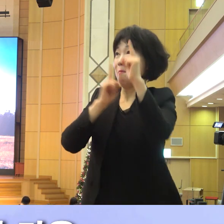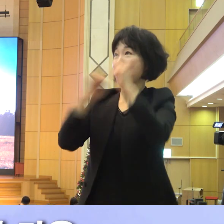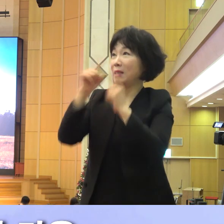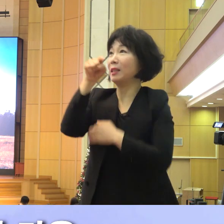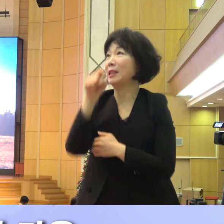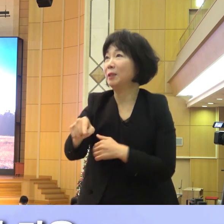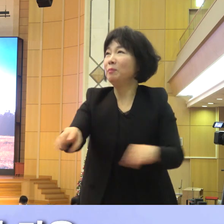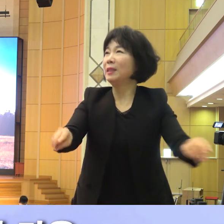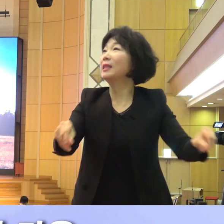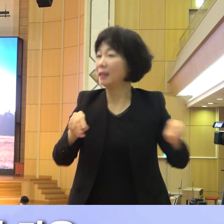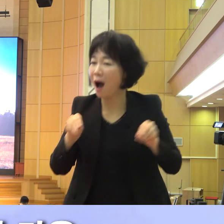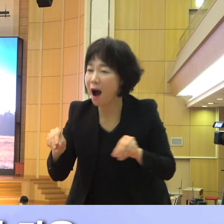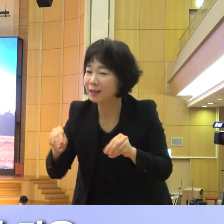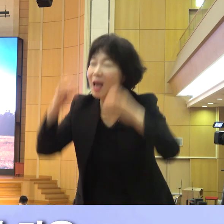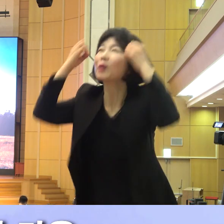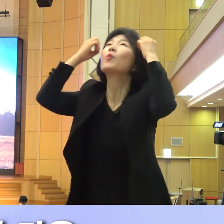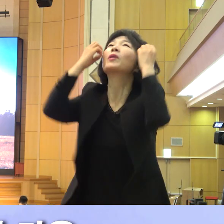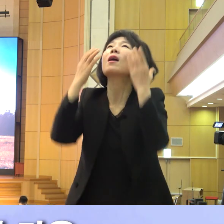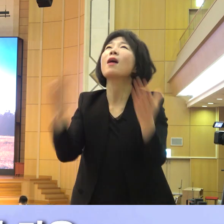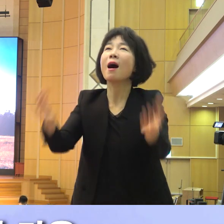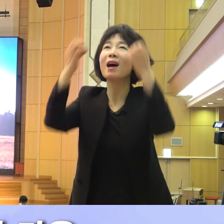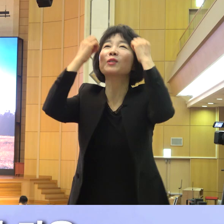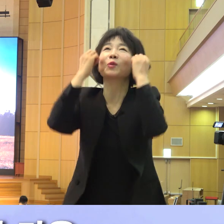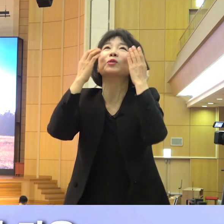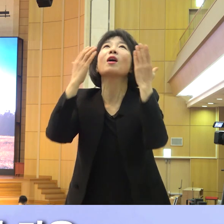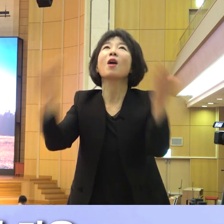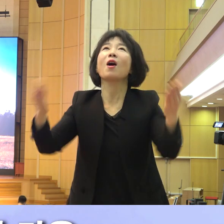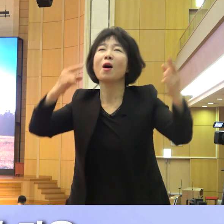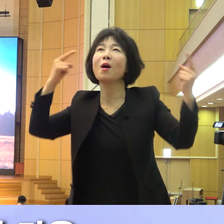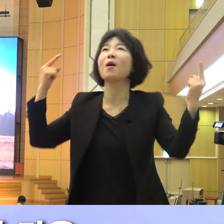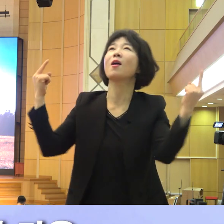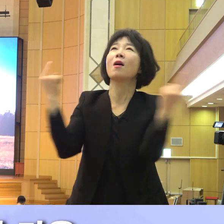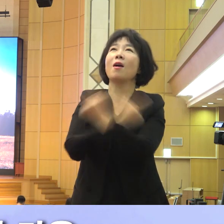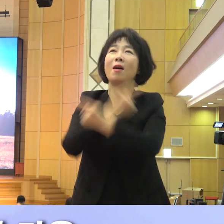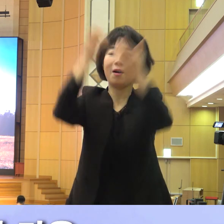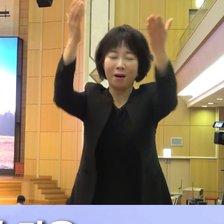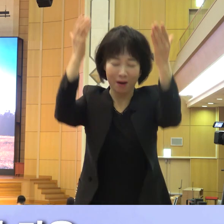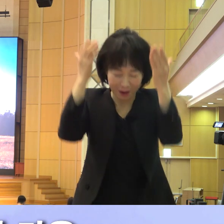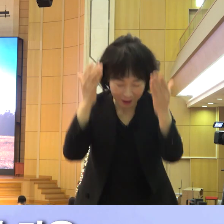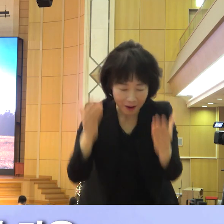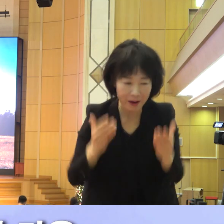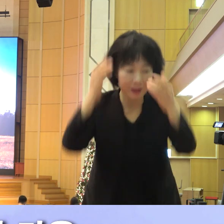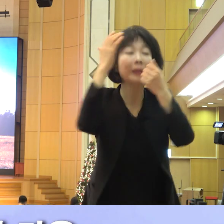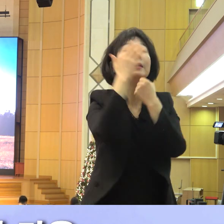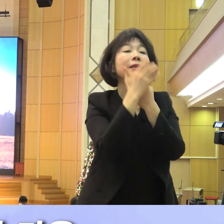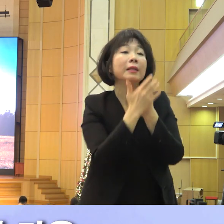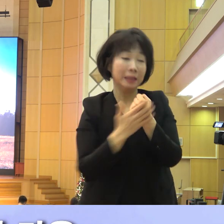진리의 말씀 이 땅 새롭게 하소서.